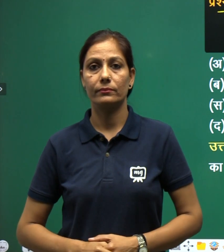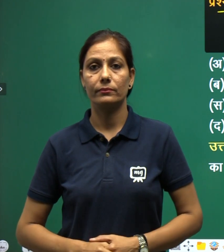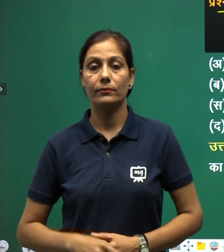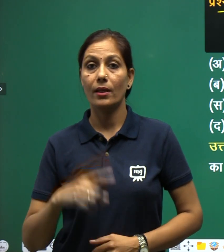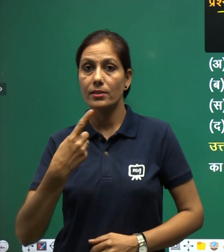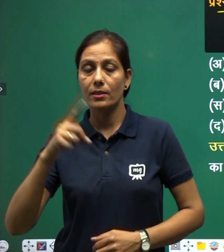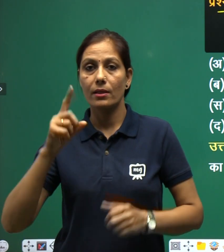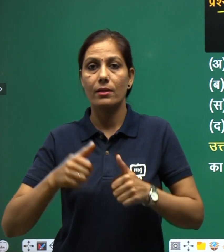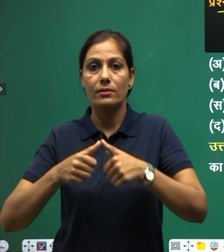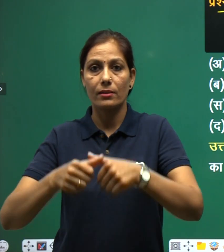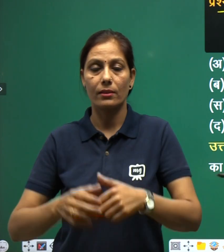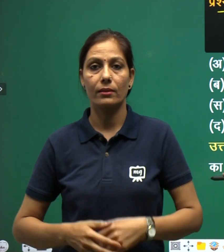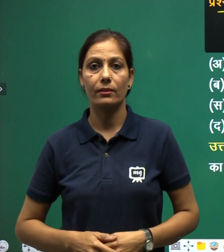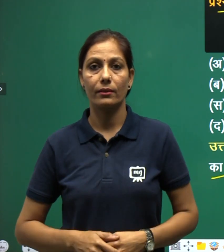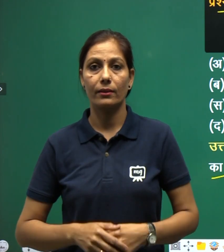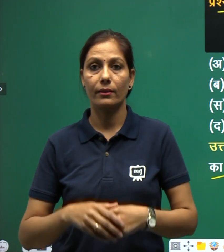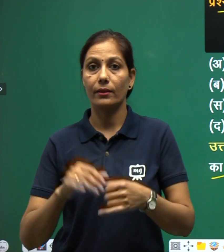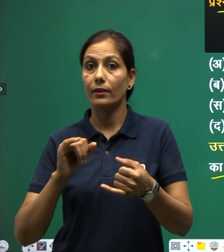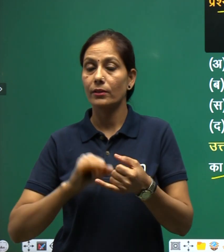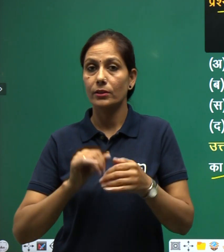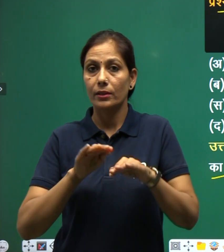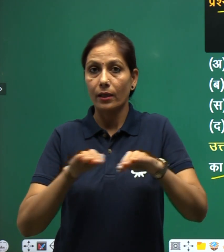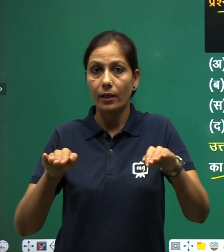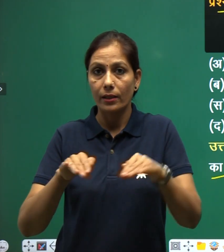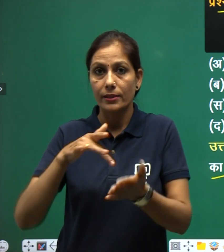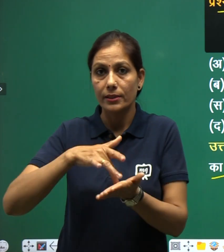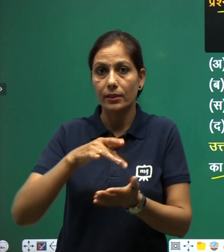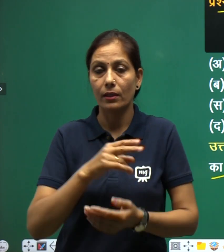बच्चों, सही उत्तर है स्टेज अभिनेत्री का।